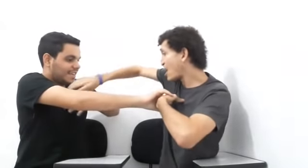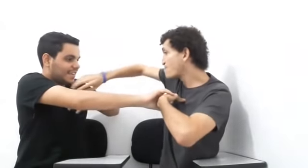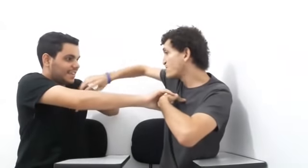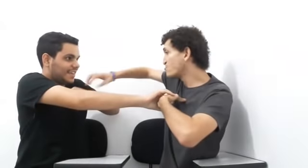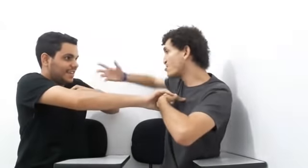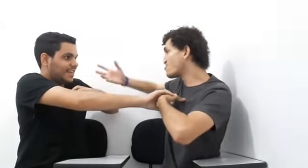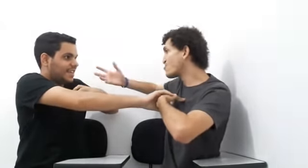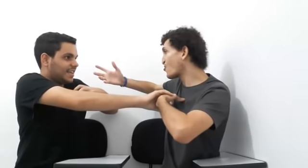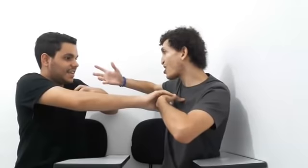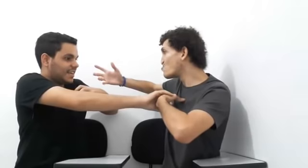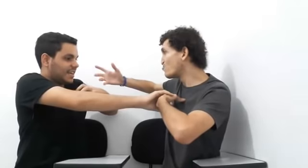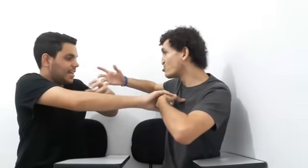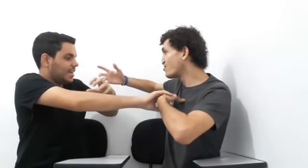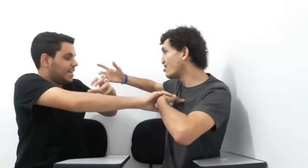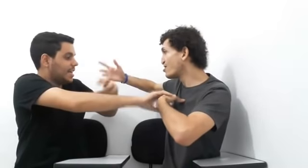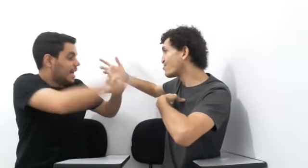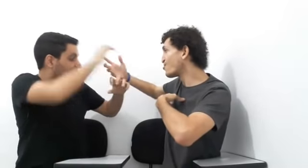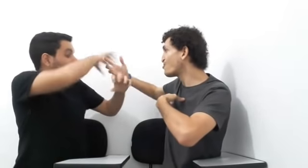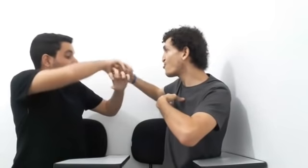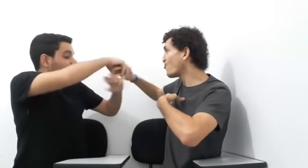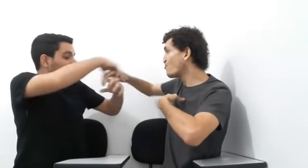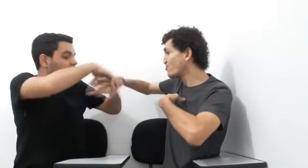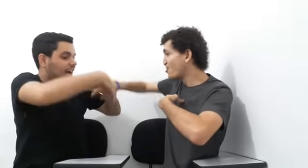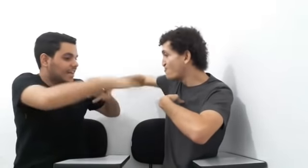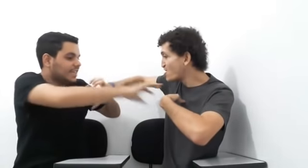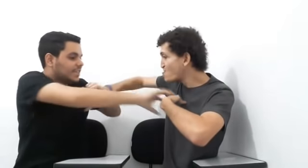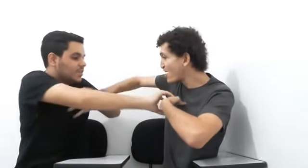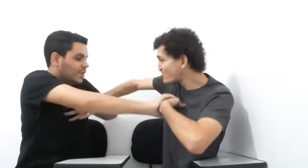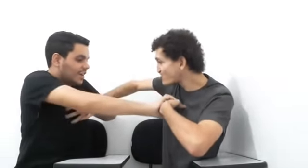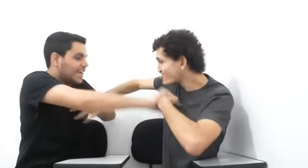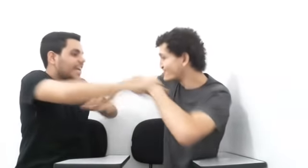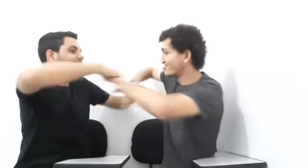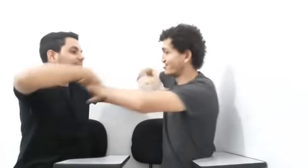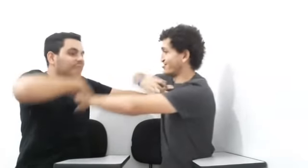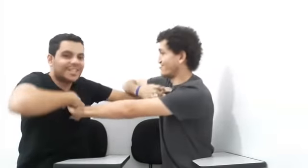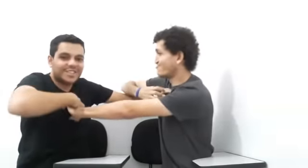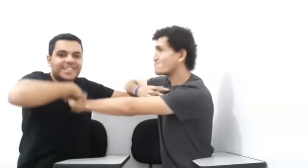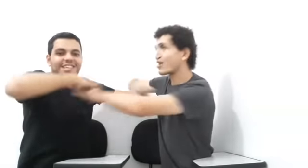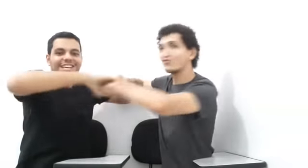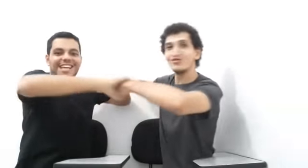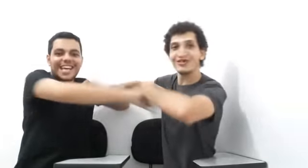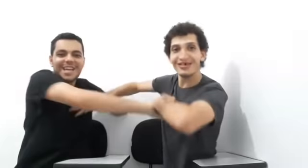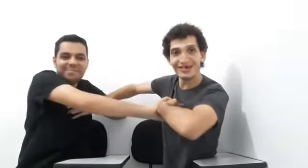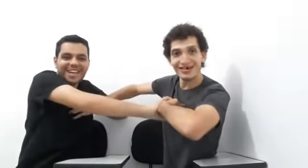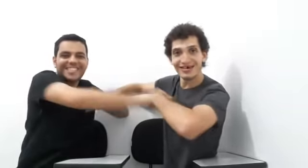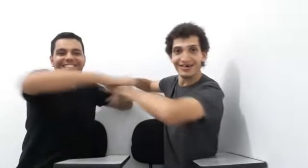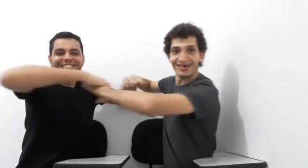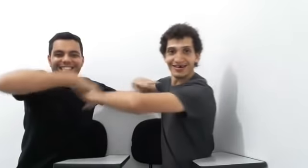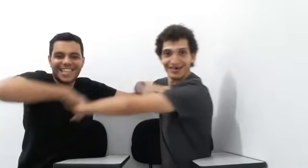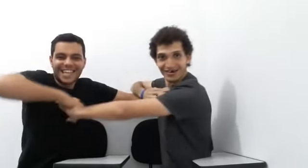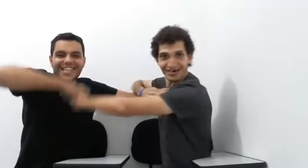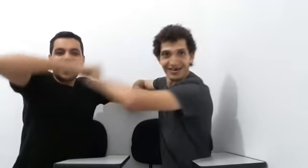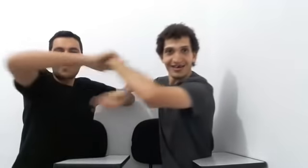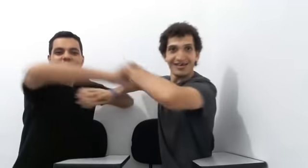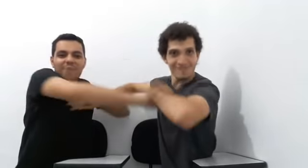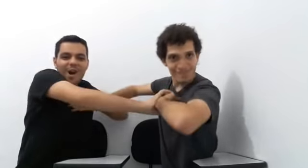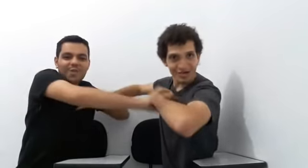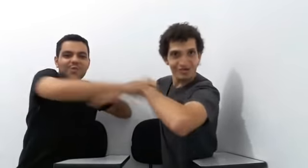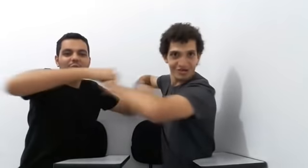mesmo, a duas, né? É só segurar. Verdade. Empatia. Que é uma mão sobre a